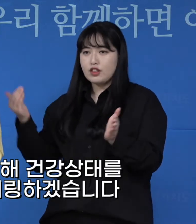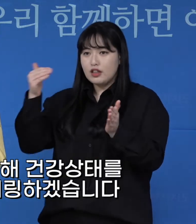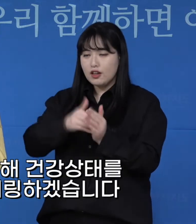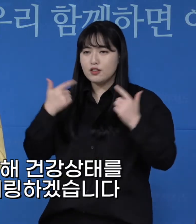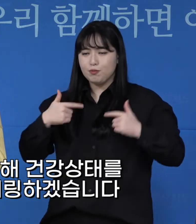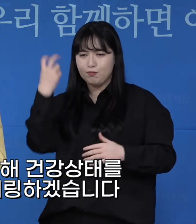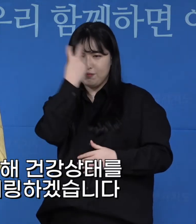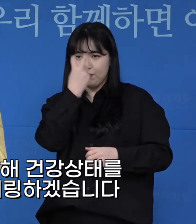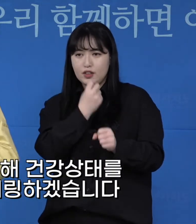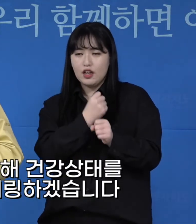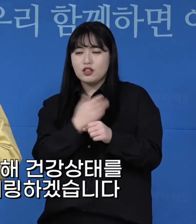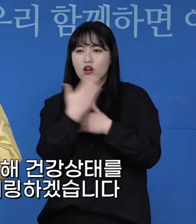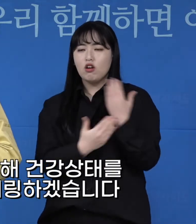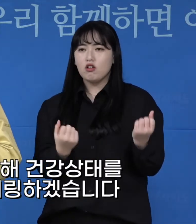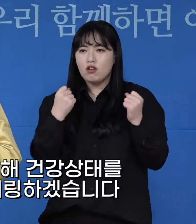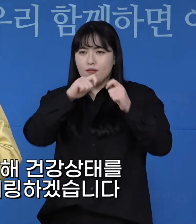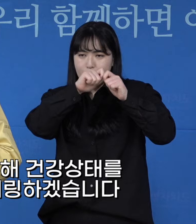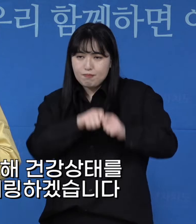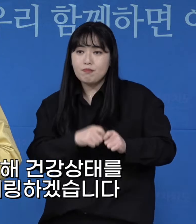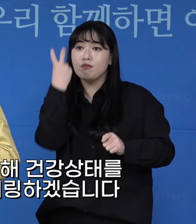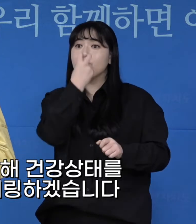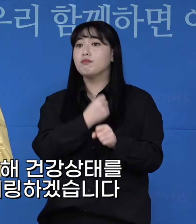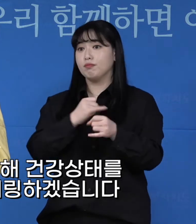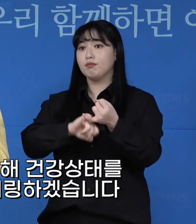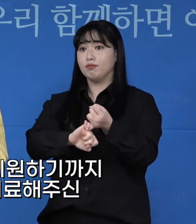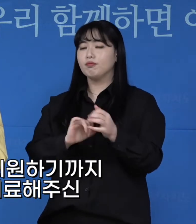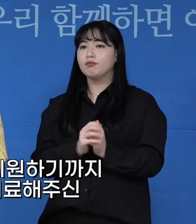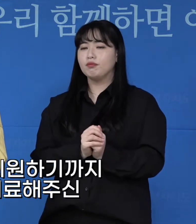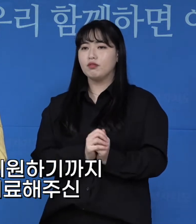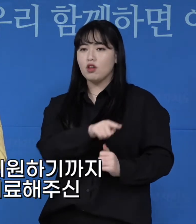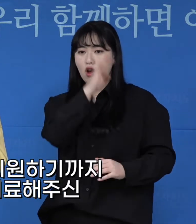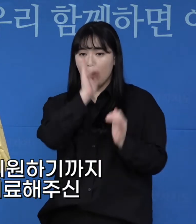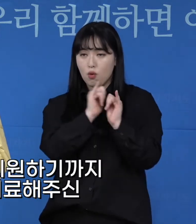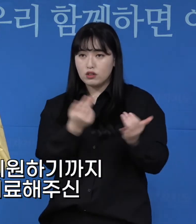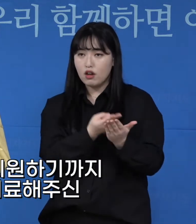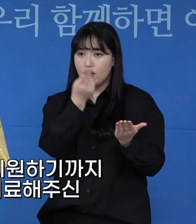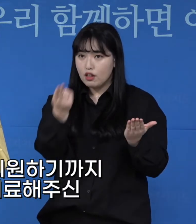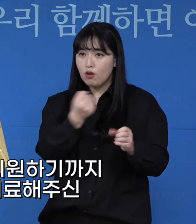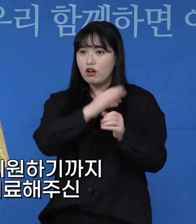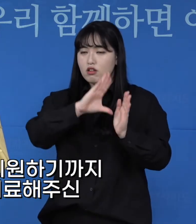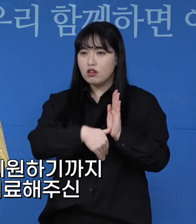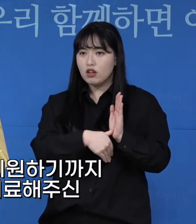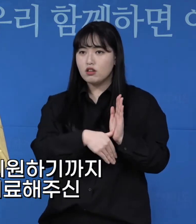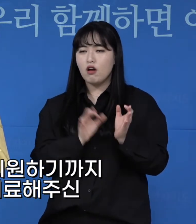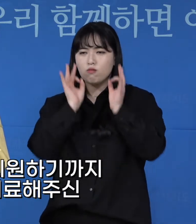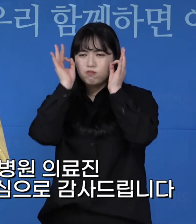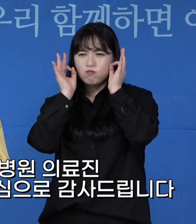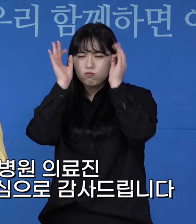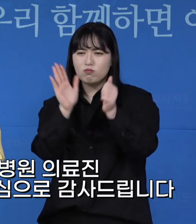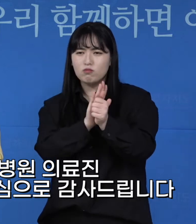감시를 통해 건강 상태를 면밀히 모니터링하겠습니다. 이 환자가 퇴원하기까지 정성껏 치료해